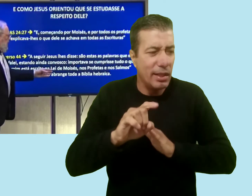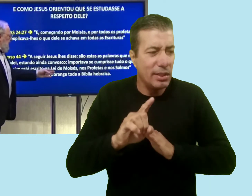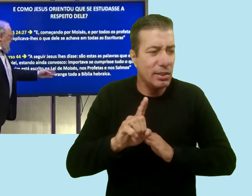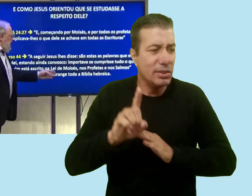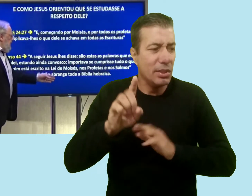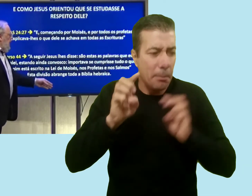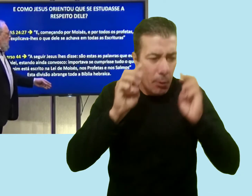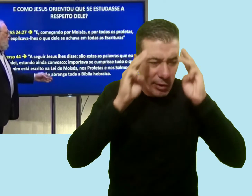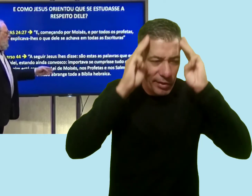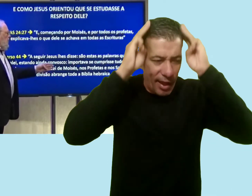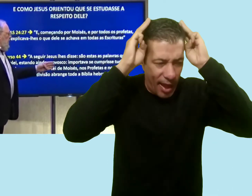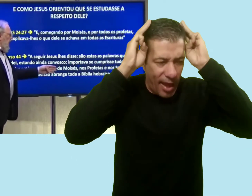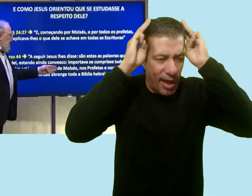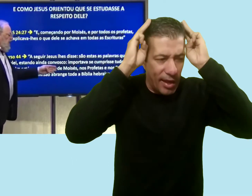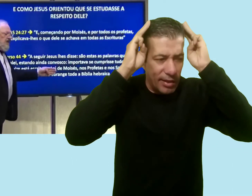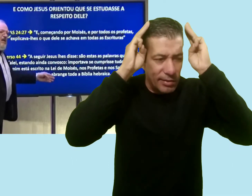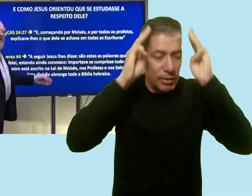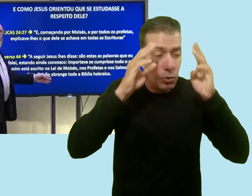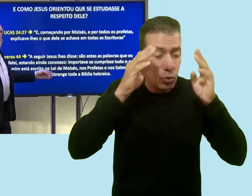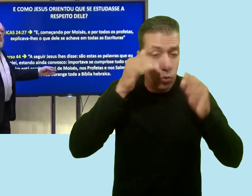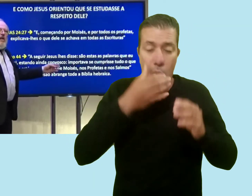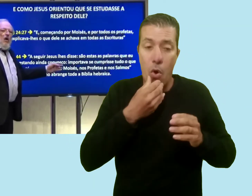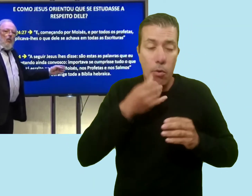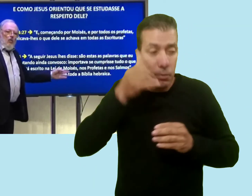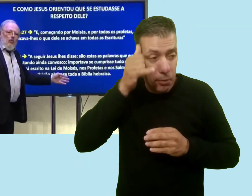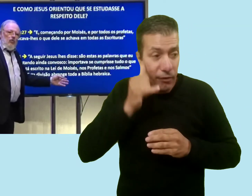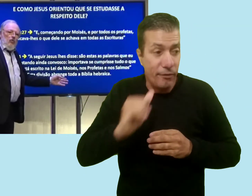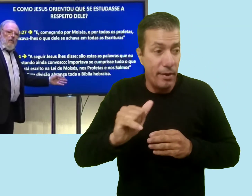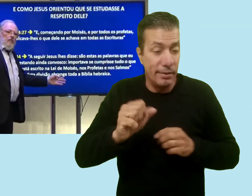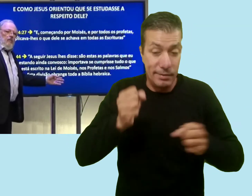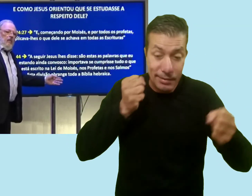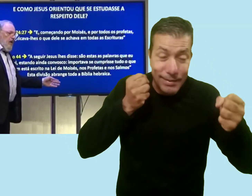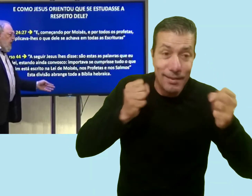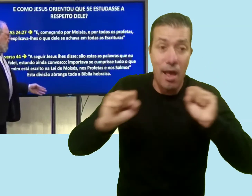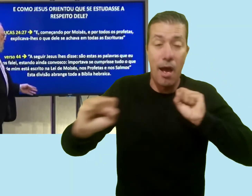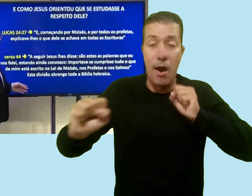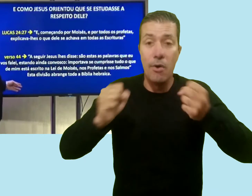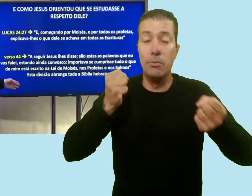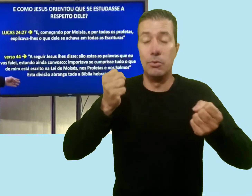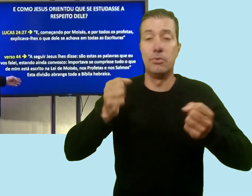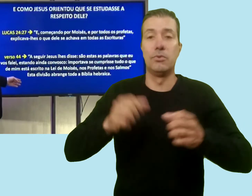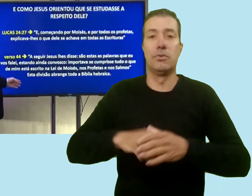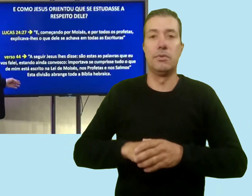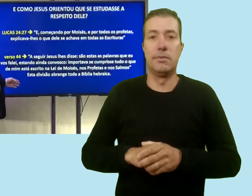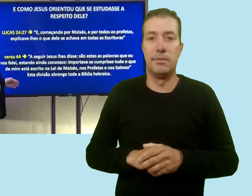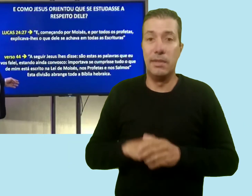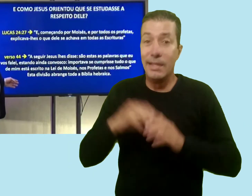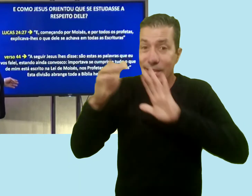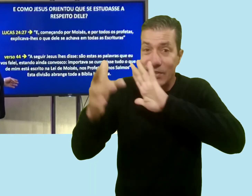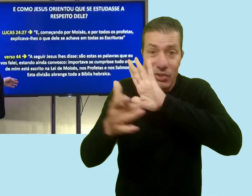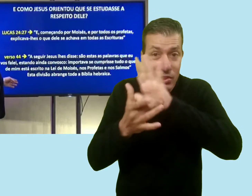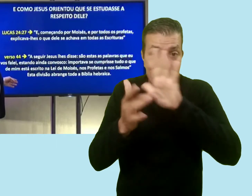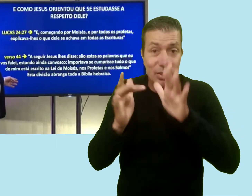lei de Moisés, nos profetas e nos salmos. Então Jesus está